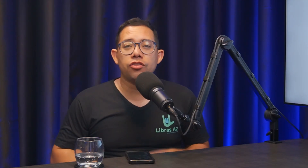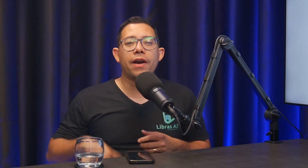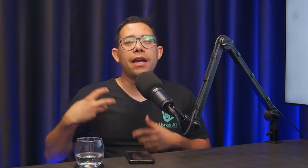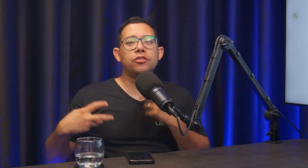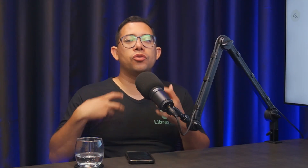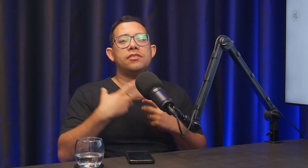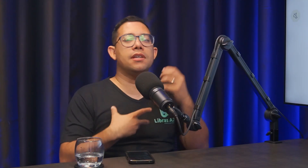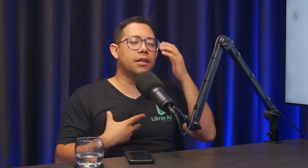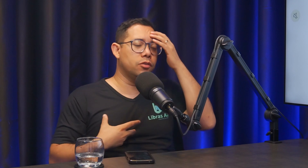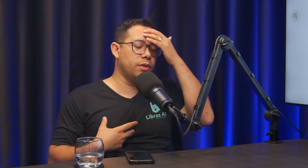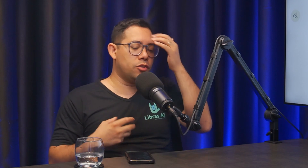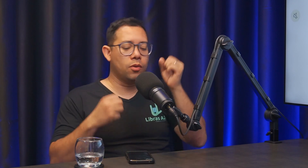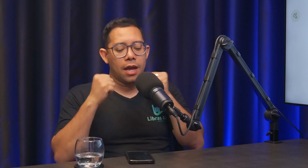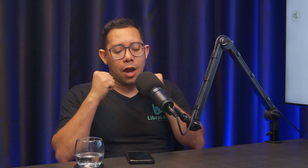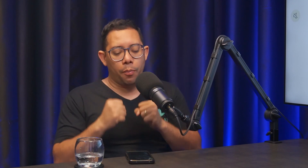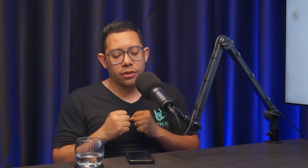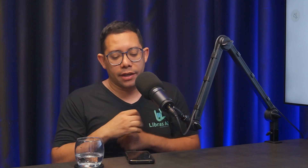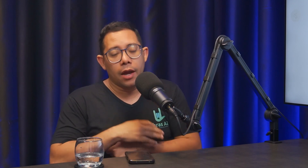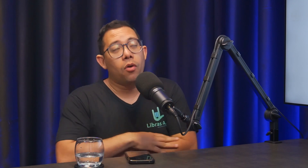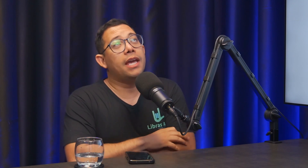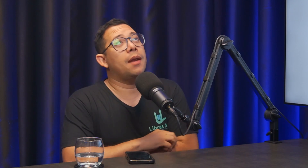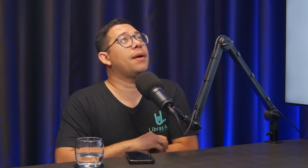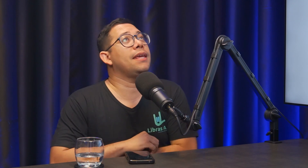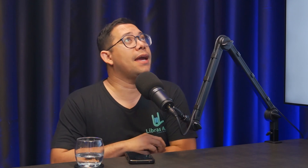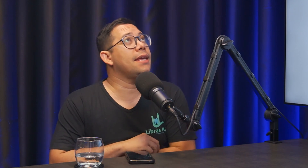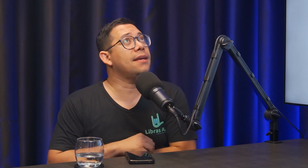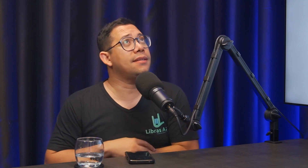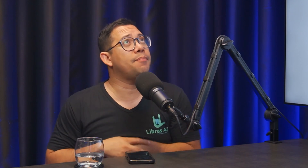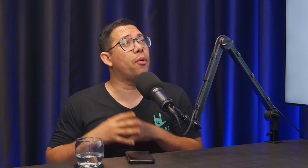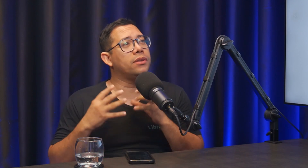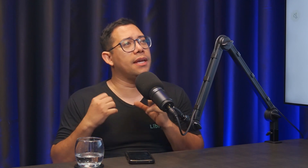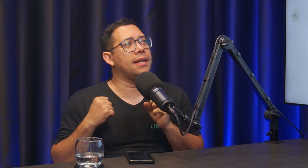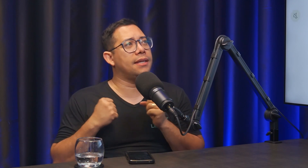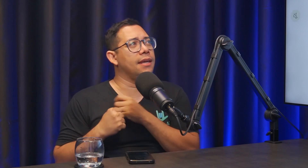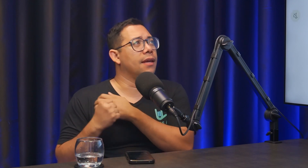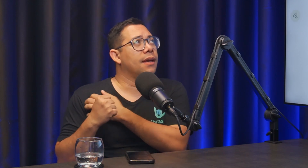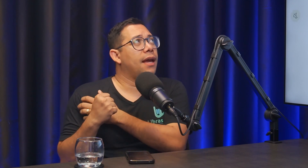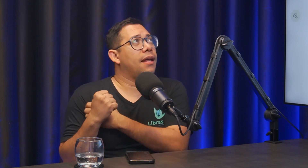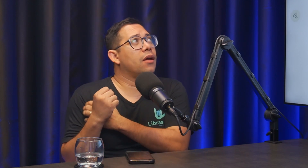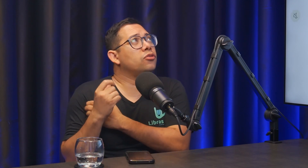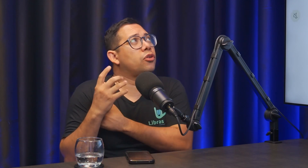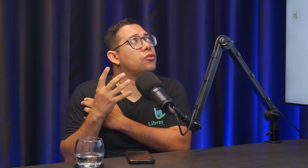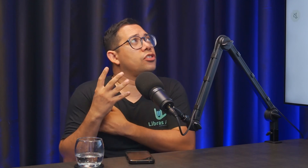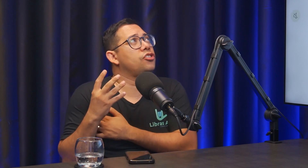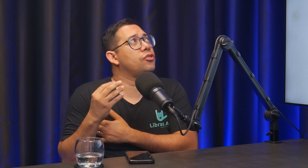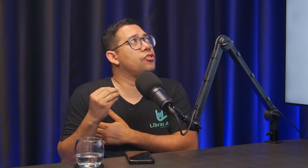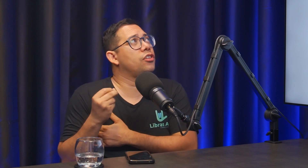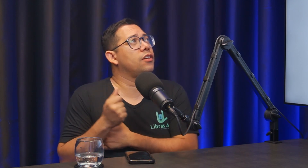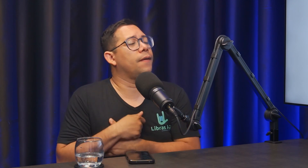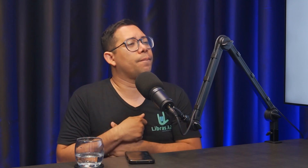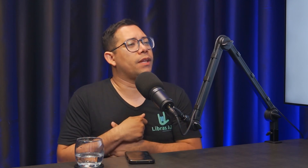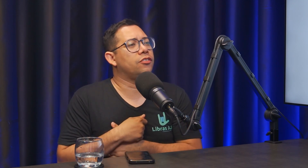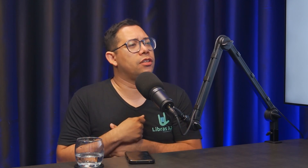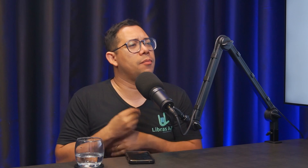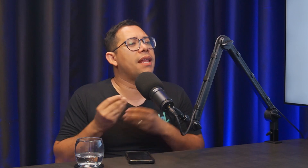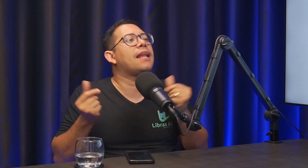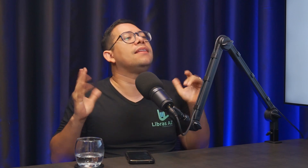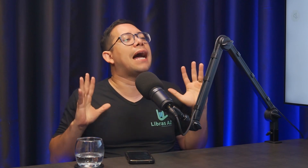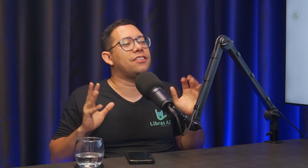vai associando isso ao poder. Ô, Kerma, e esse poder aqui, não só no sentido de liberalidade, né?